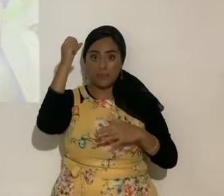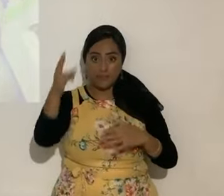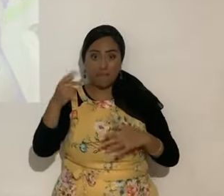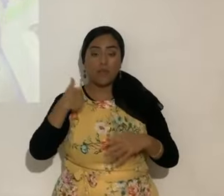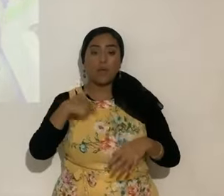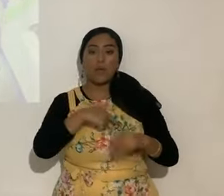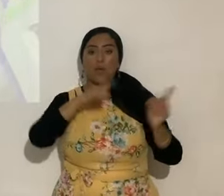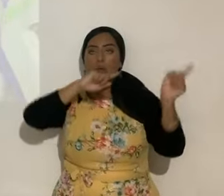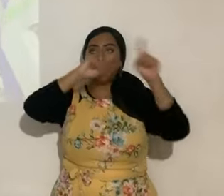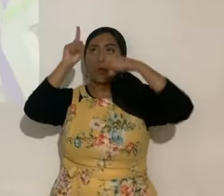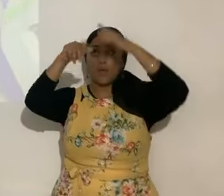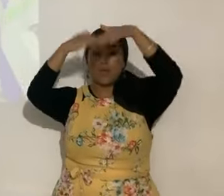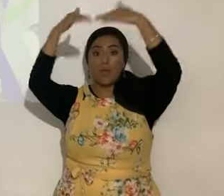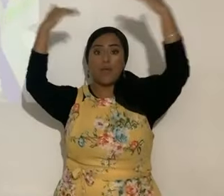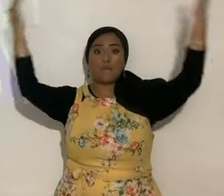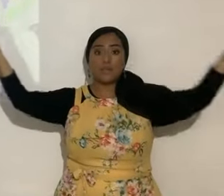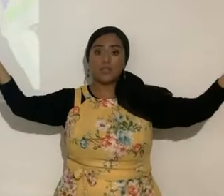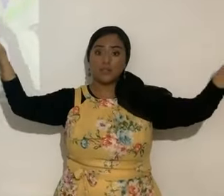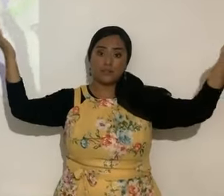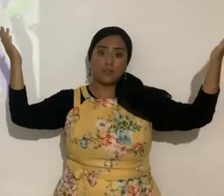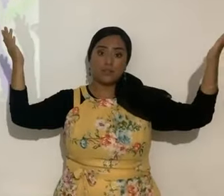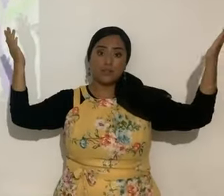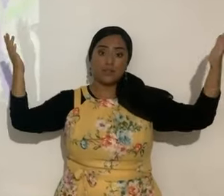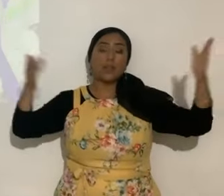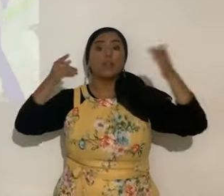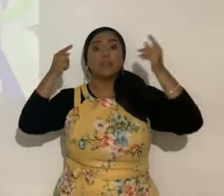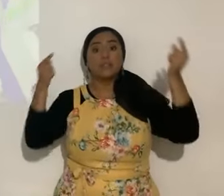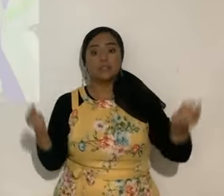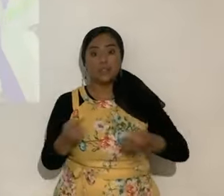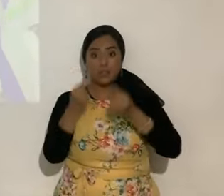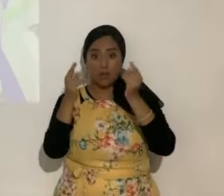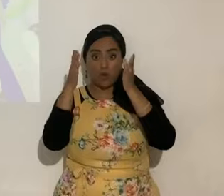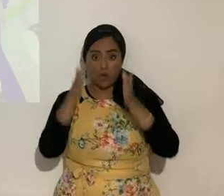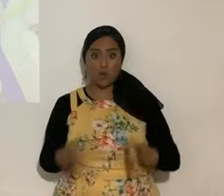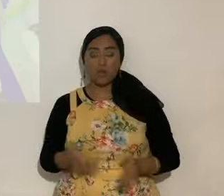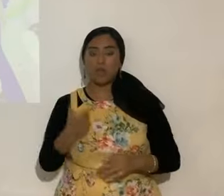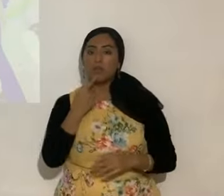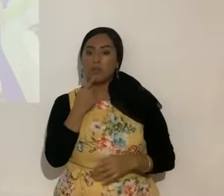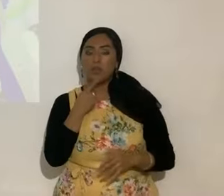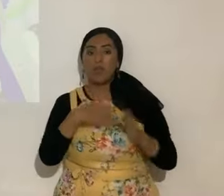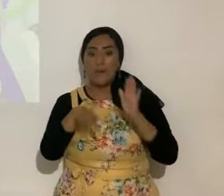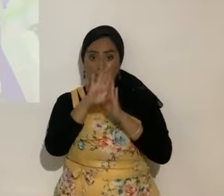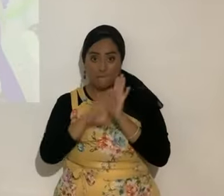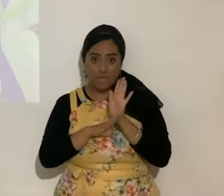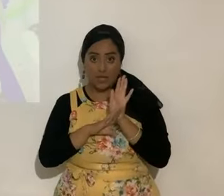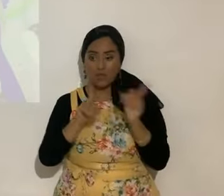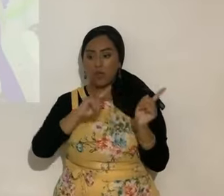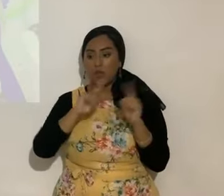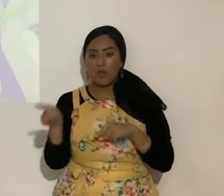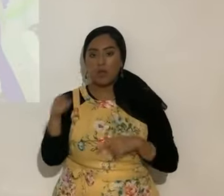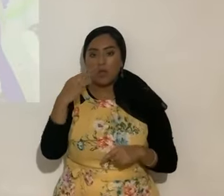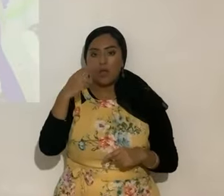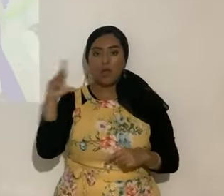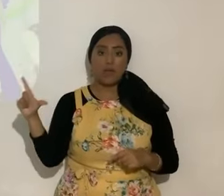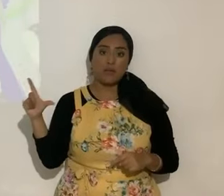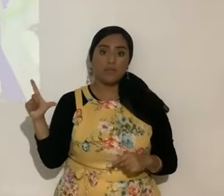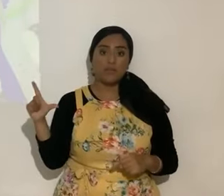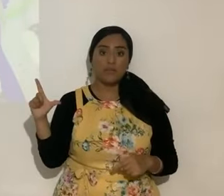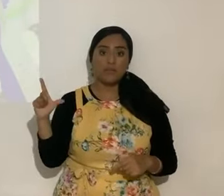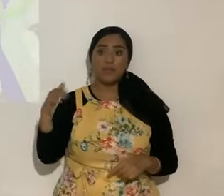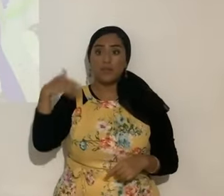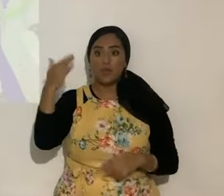nos vamos a los Shammai, a los cielos, y los pecadores, dice la Biblia, que al tofez, al infierno,